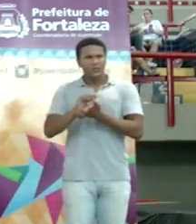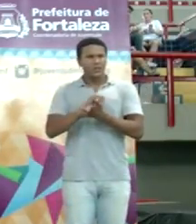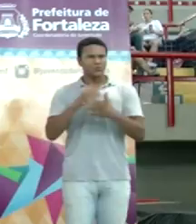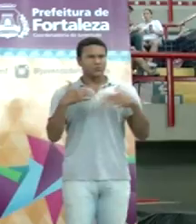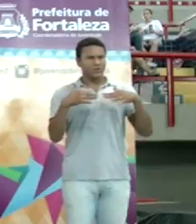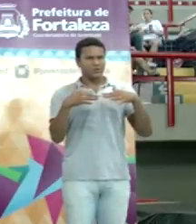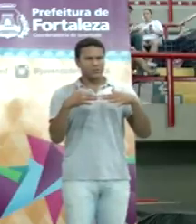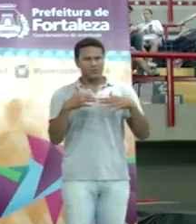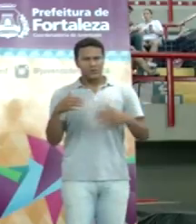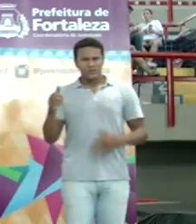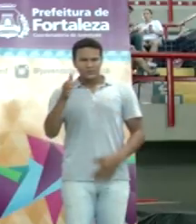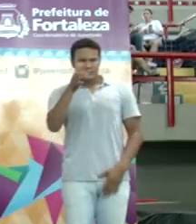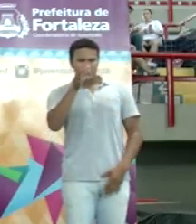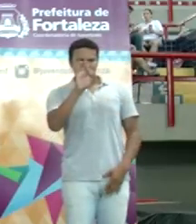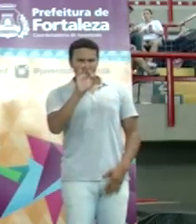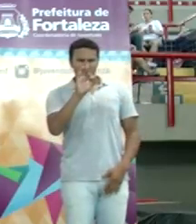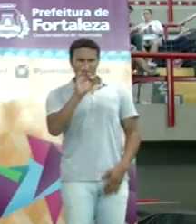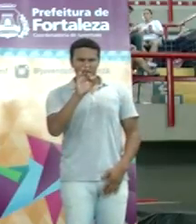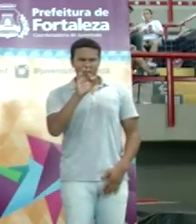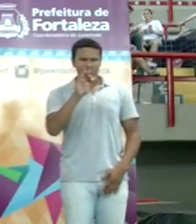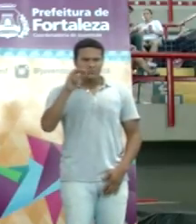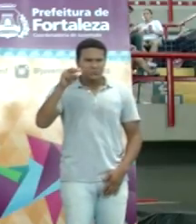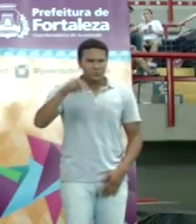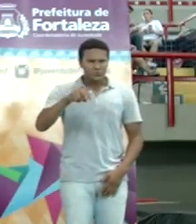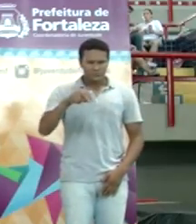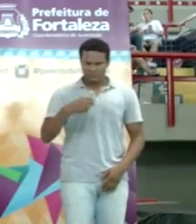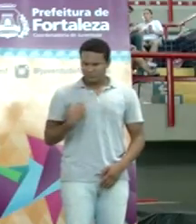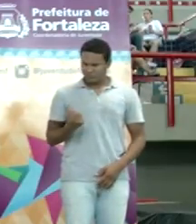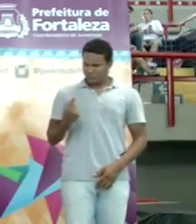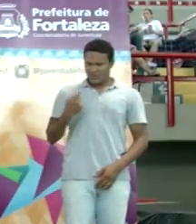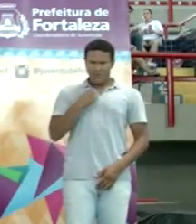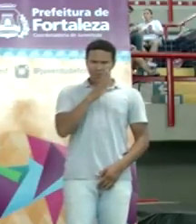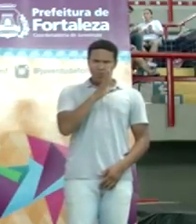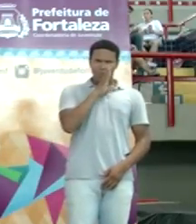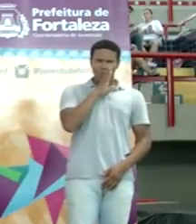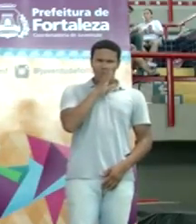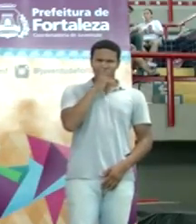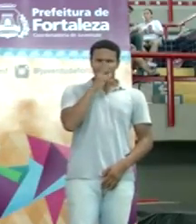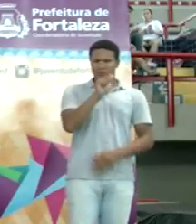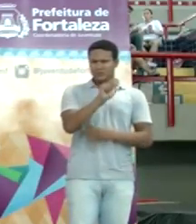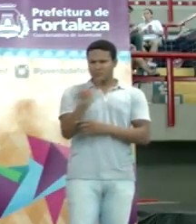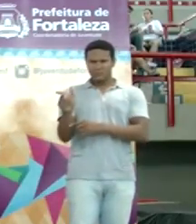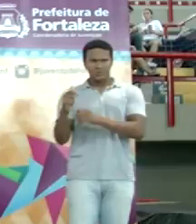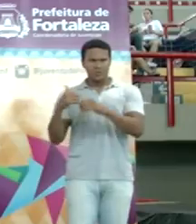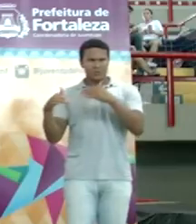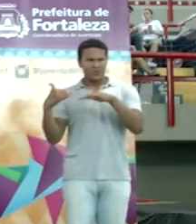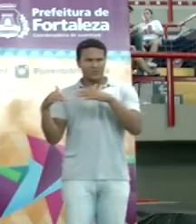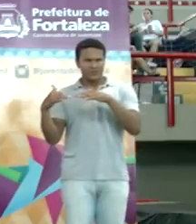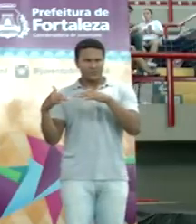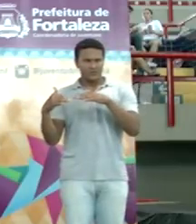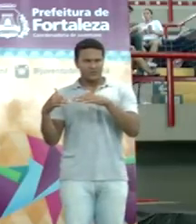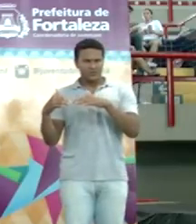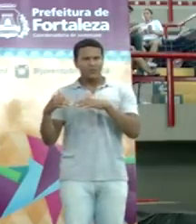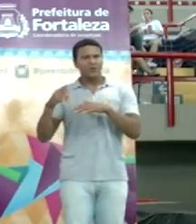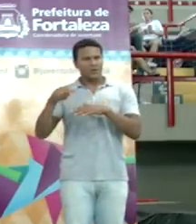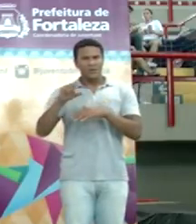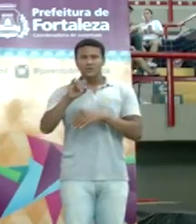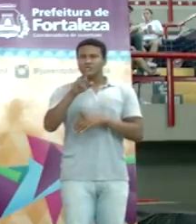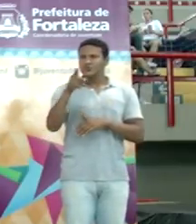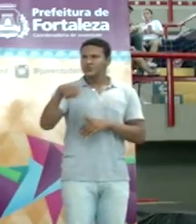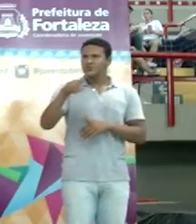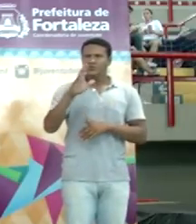Peraí. Tu tá querendo dizer que a estática é maior do que a dinâmica? Sim. Quem aqui já empurrou o